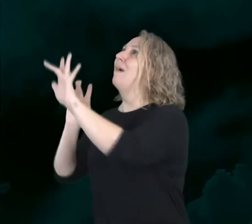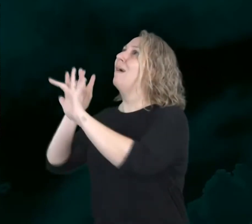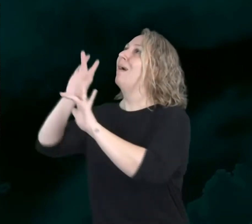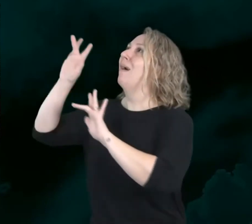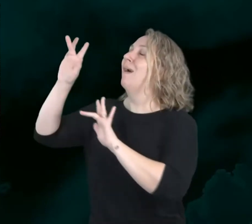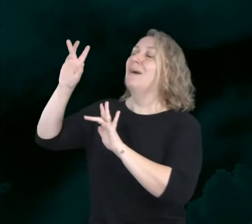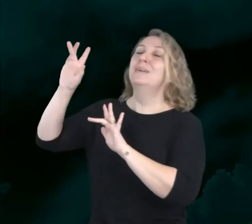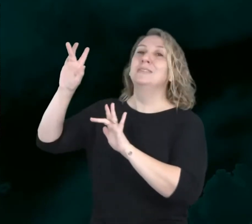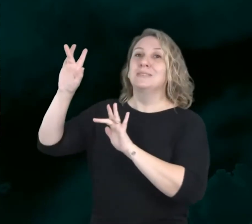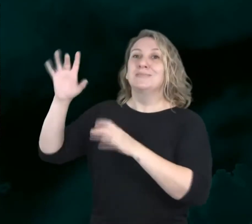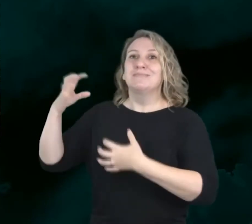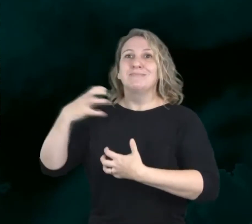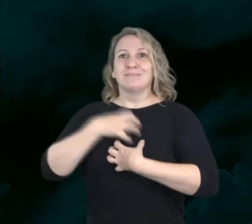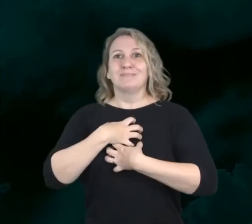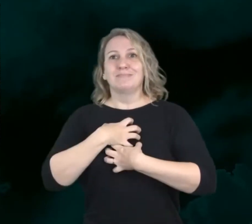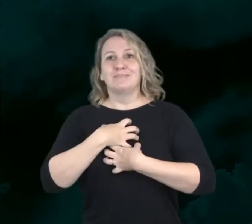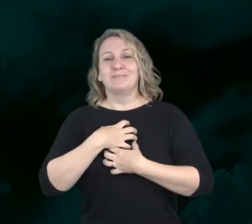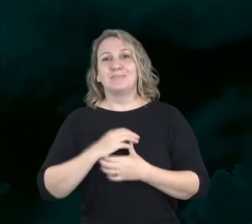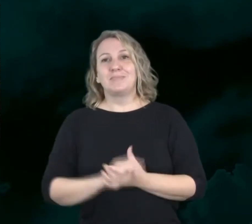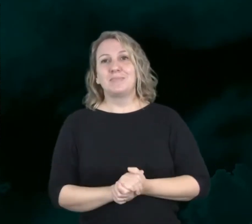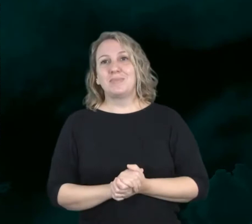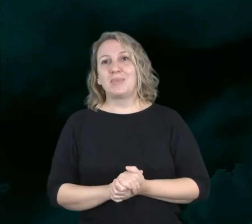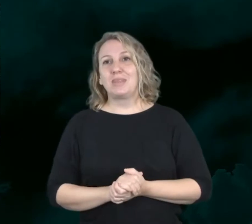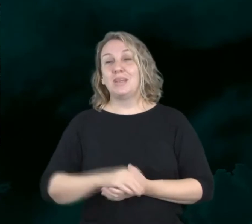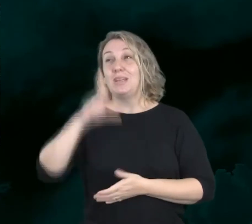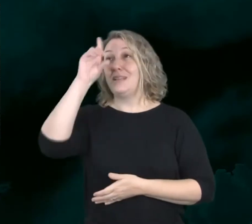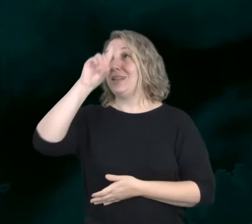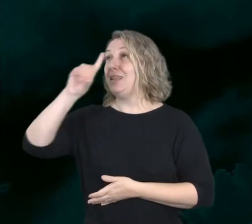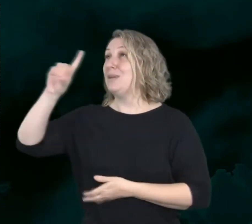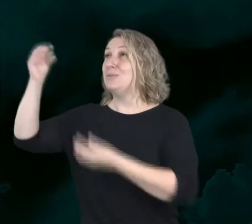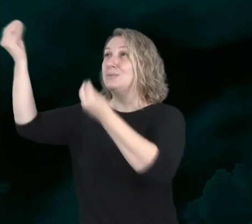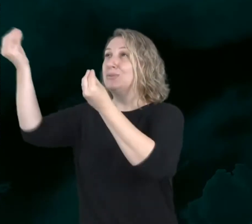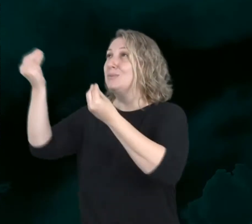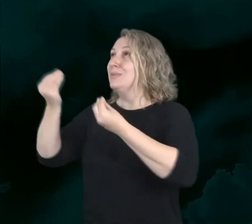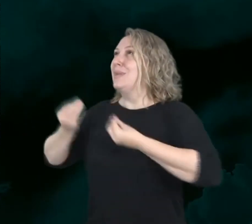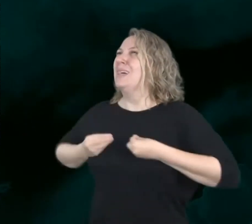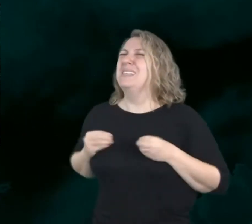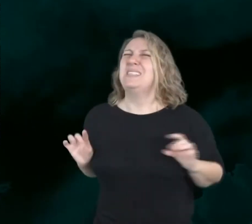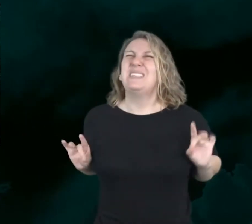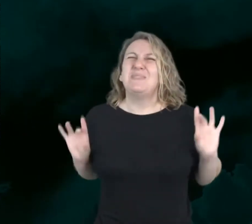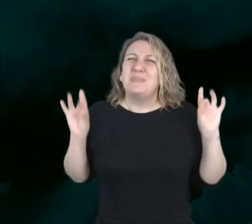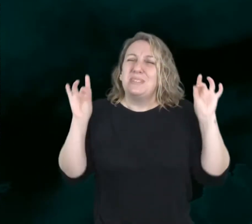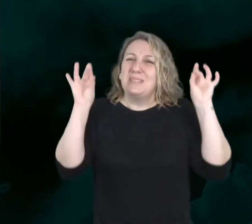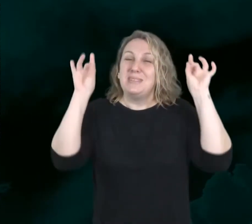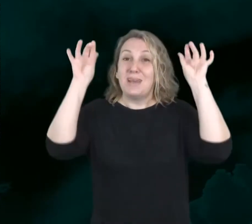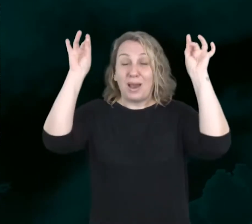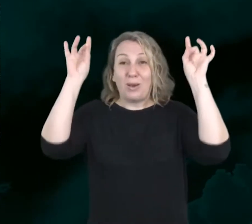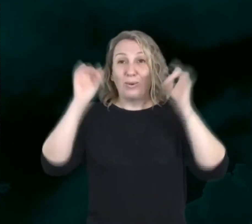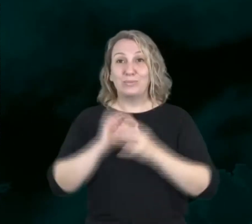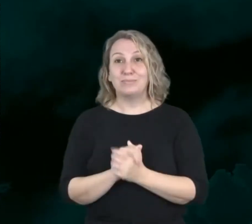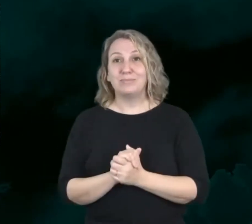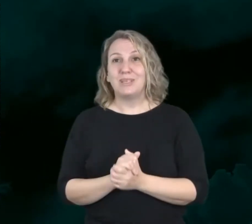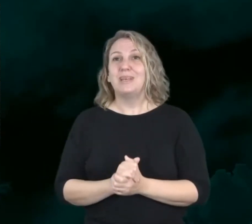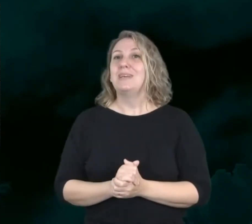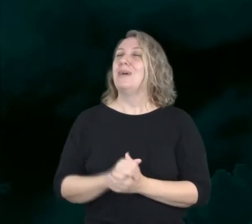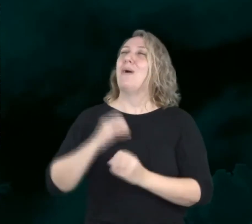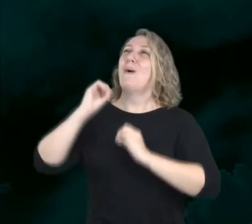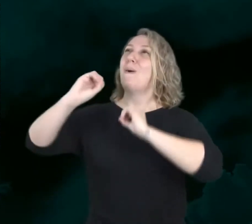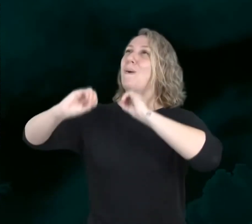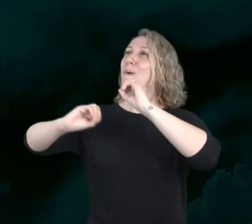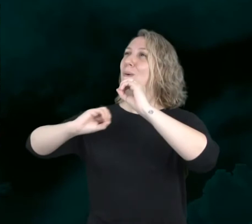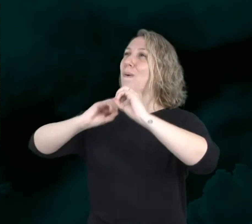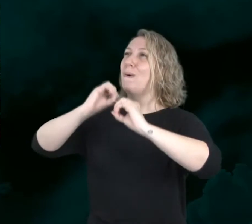todos os que invocam o seu nome. Então, quando você invoca o nome do Senhor Jesus, é como você ter digitado a